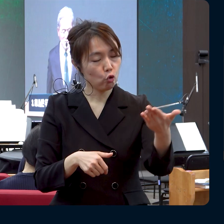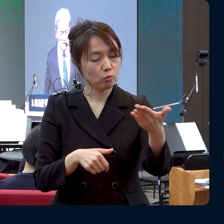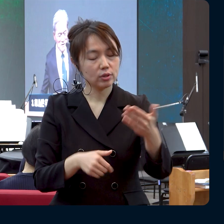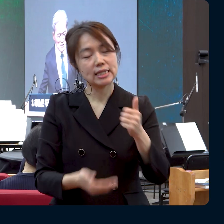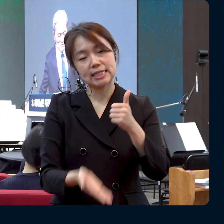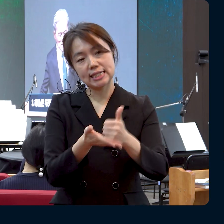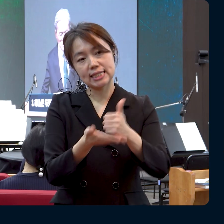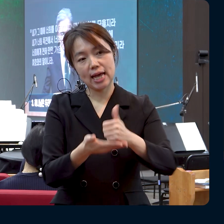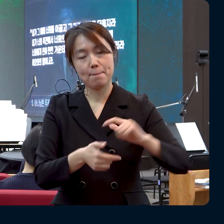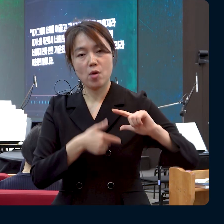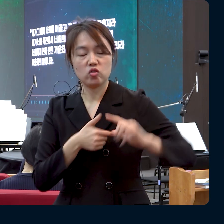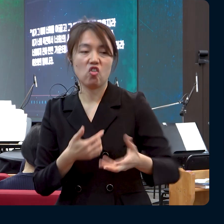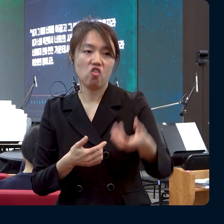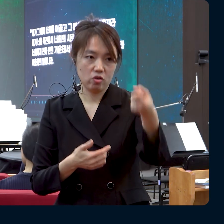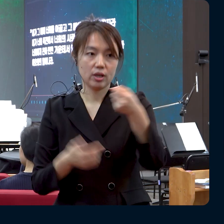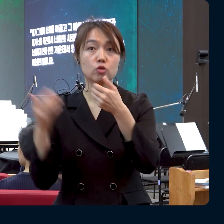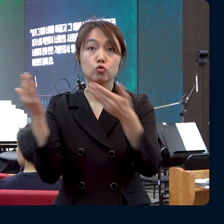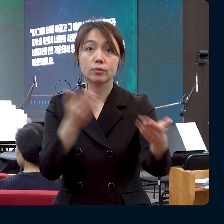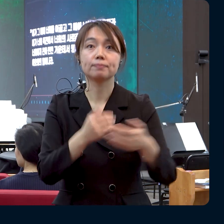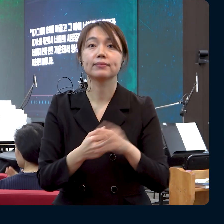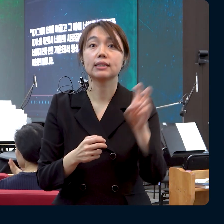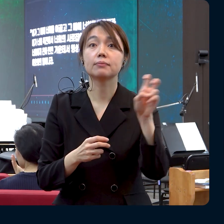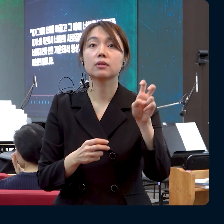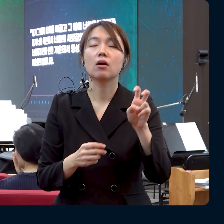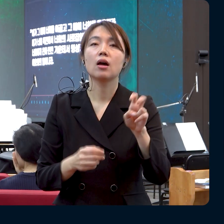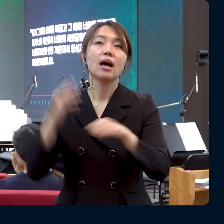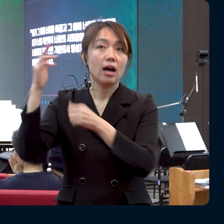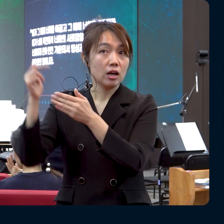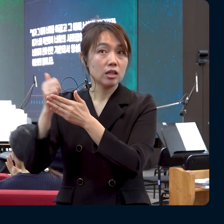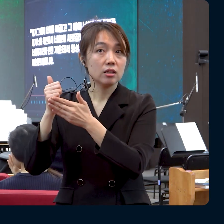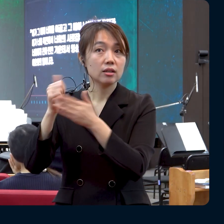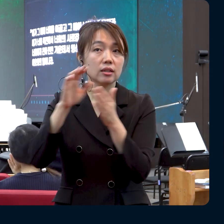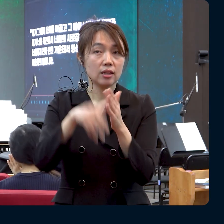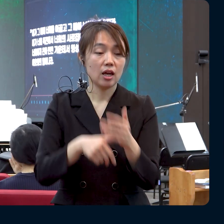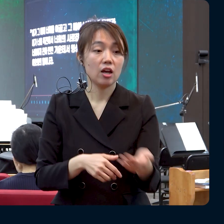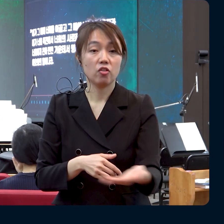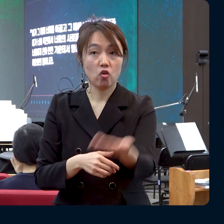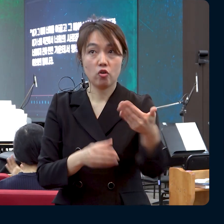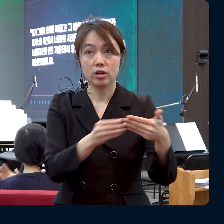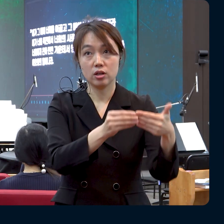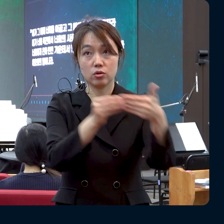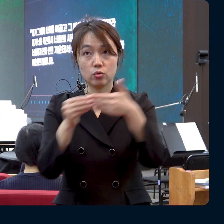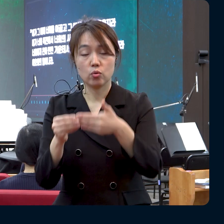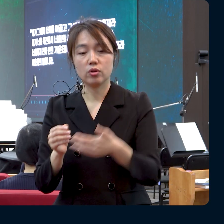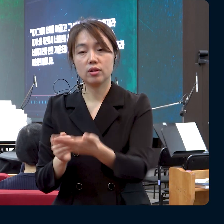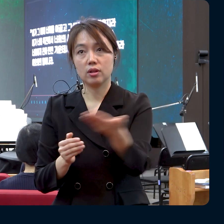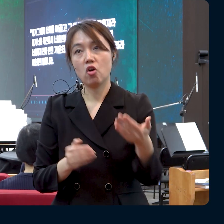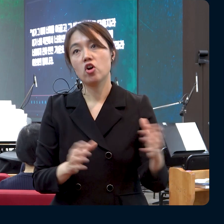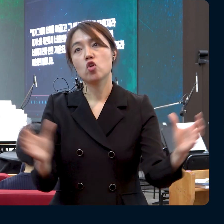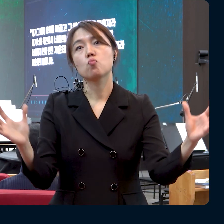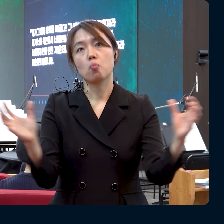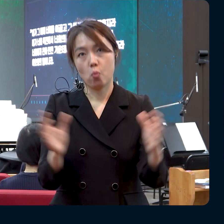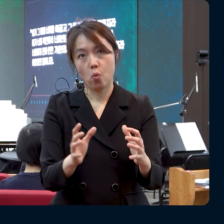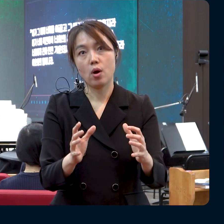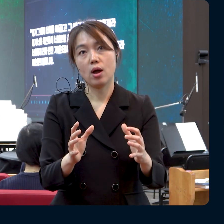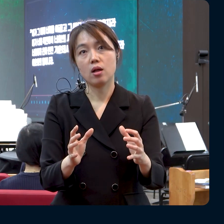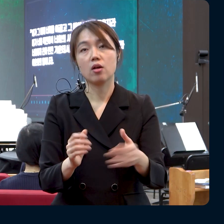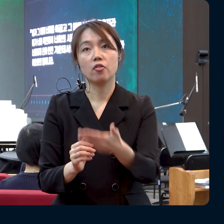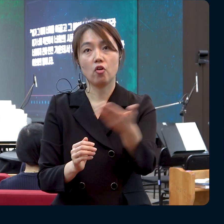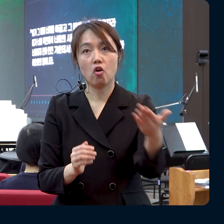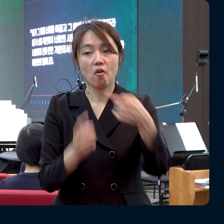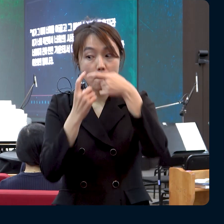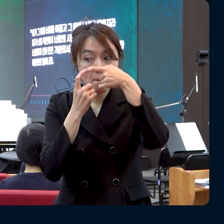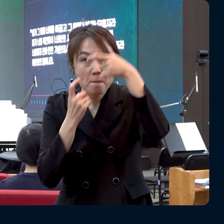말씀을 함께 읽겠습니다. 20절 같이 읽습니다. 내가 그때에 너희를 이끌고 그때에 너희를 모을지라. 내가